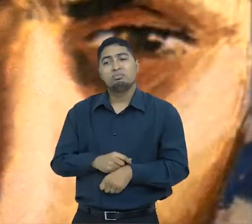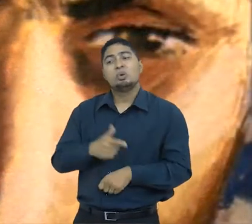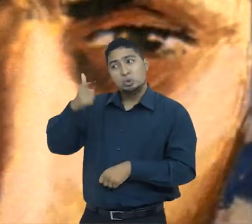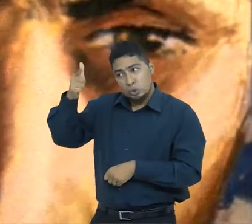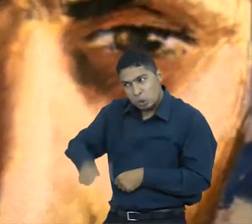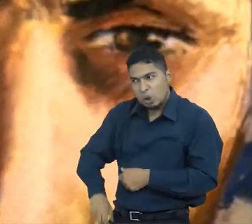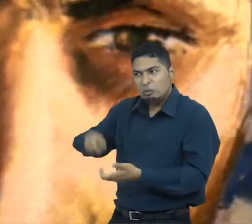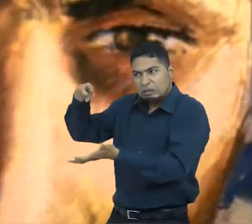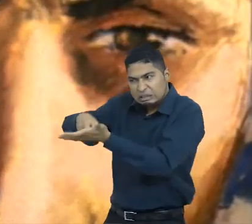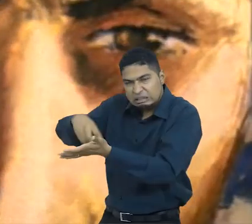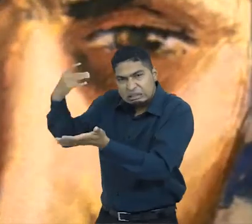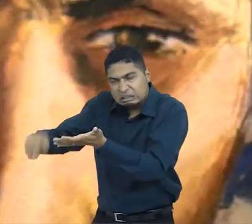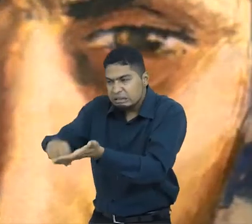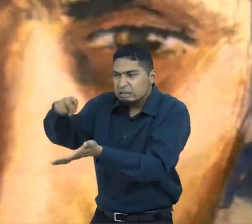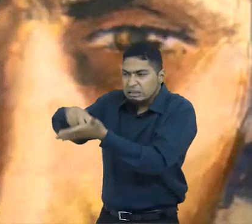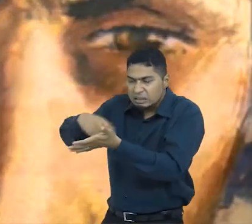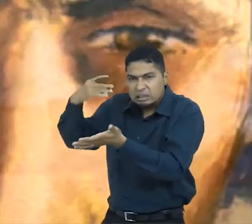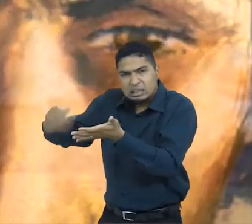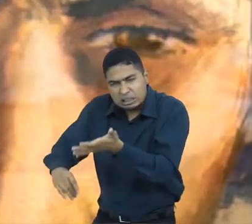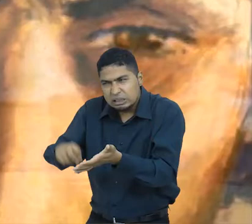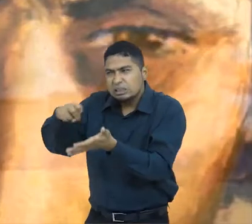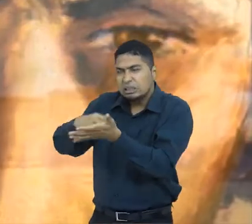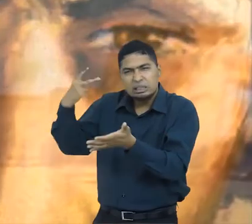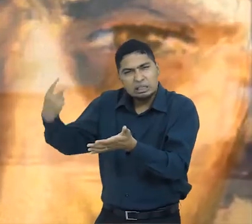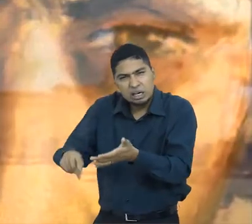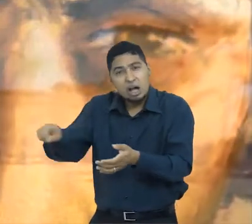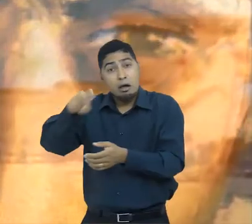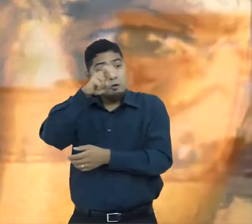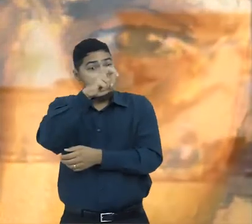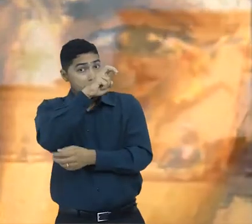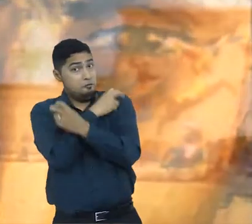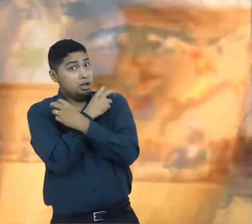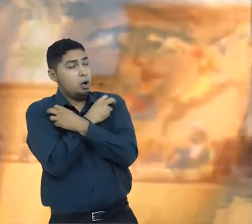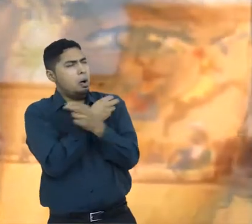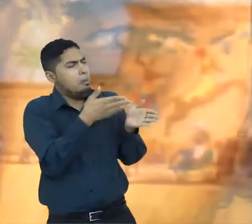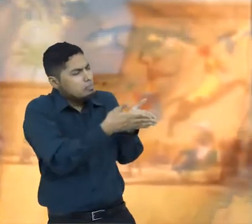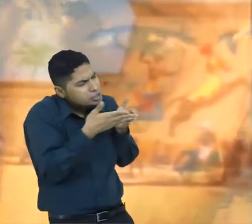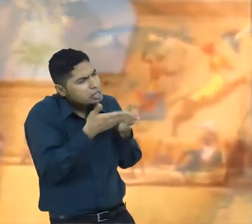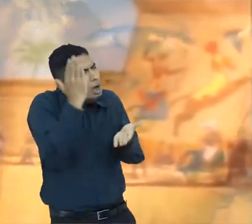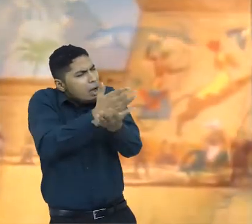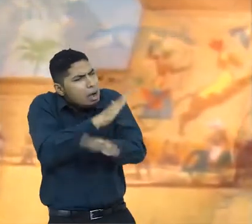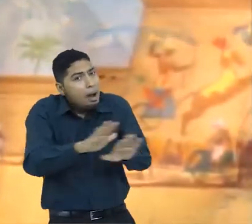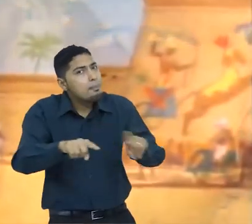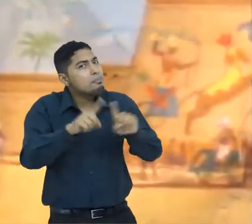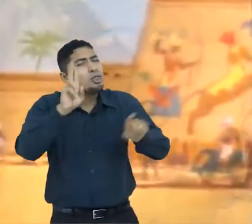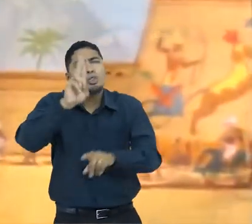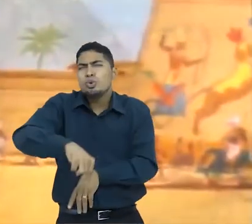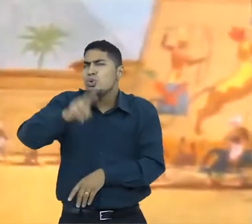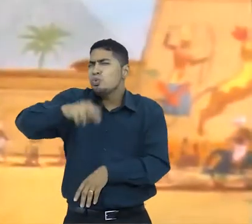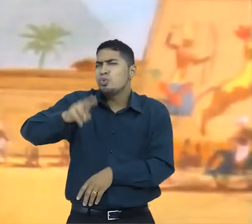Então Deus continuou a mandar pragas sobre o Egito. Faraó sempre implorava para que a praga acabasse, mas nunca cumpria